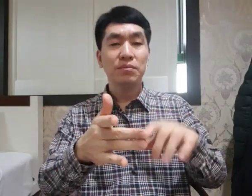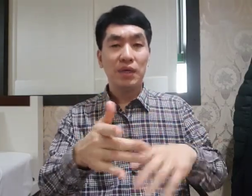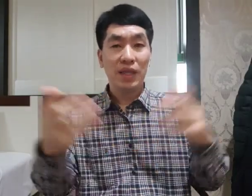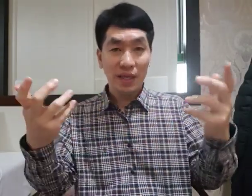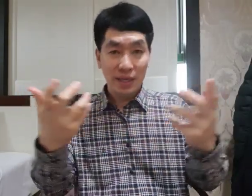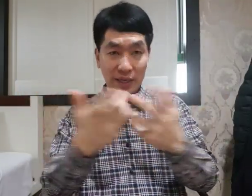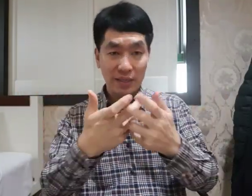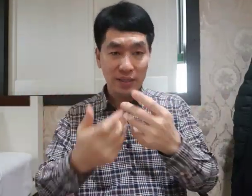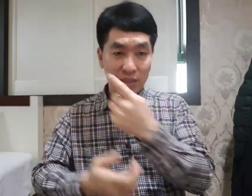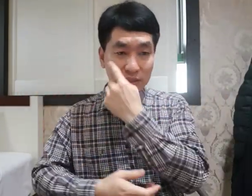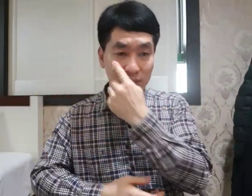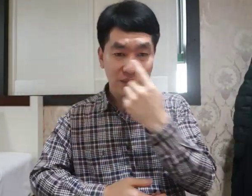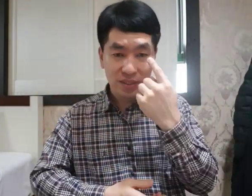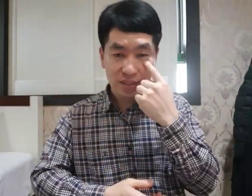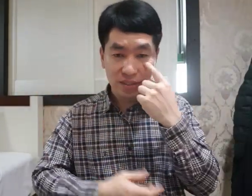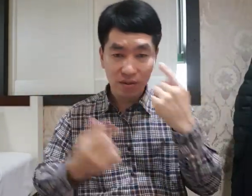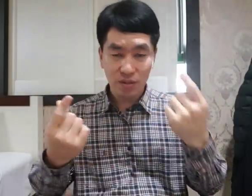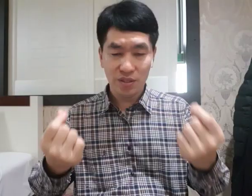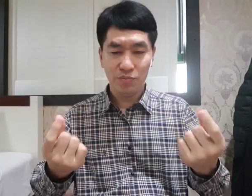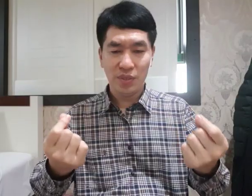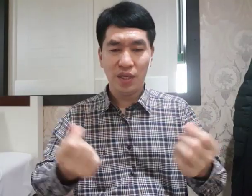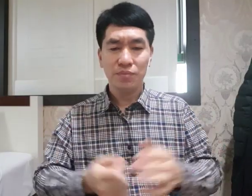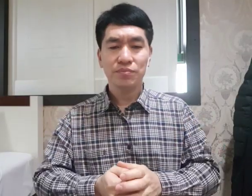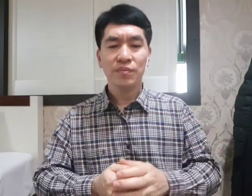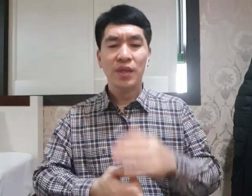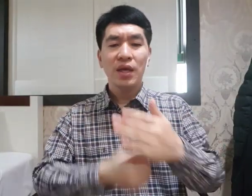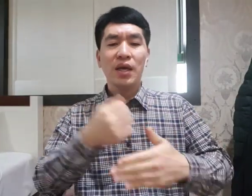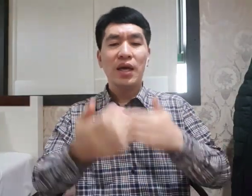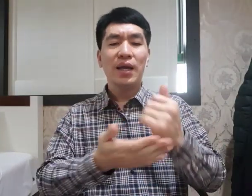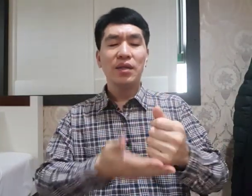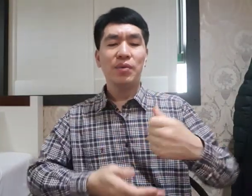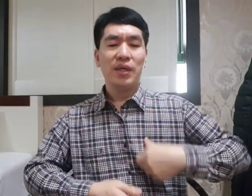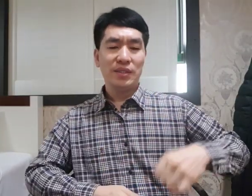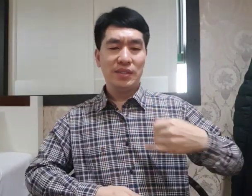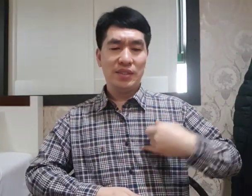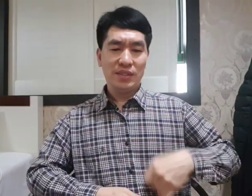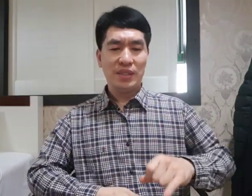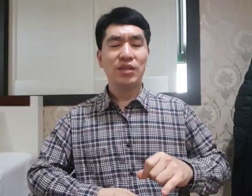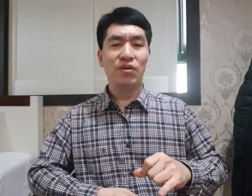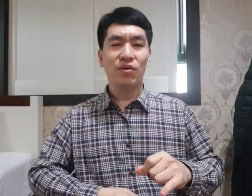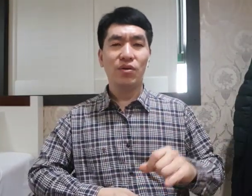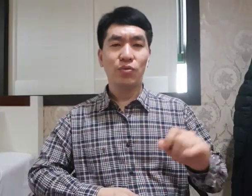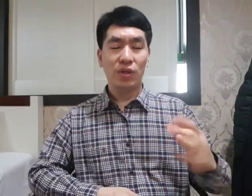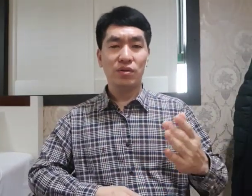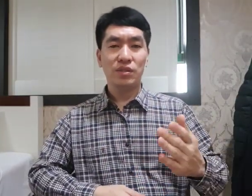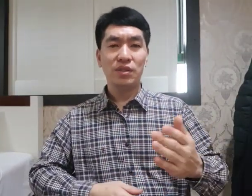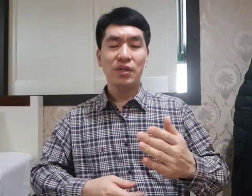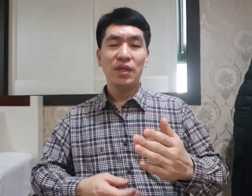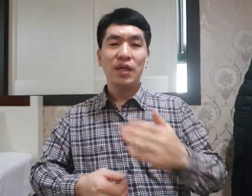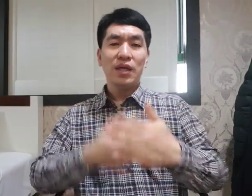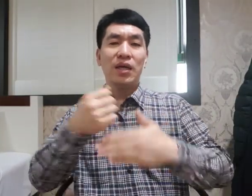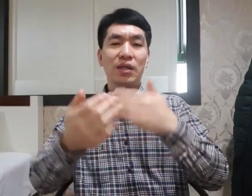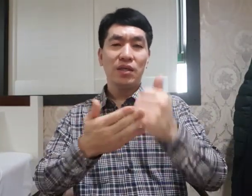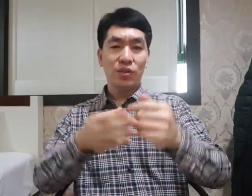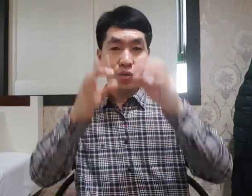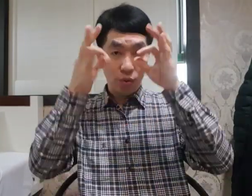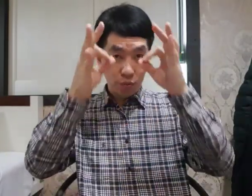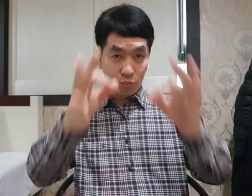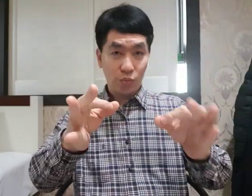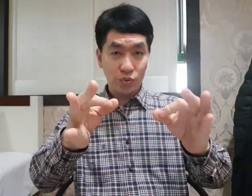안에 가득하는 증거입니다. 하나님의 자녀인 것을 하나님께서